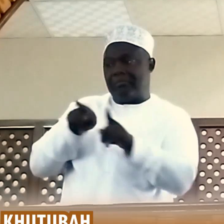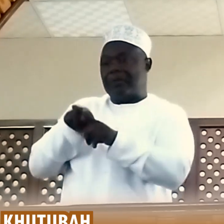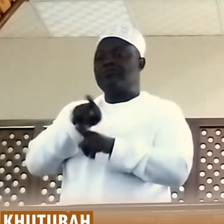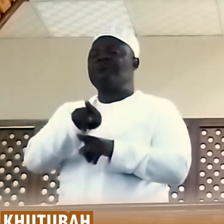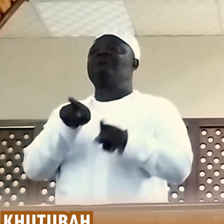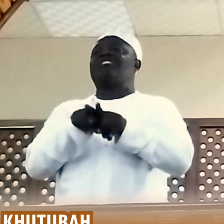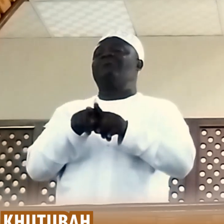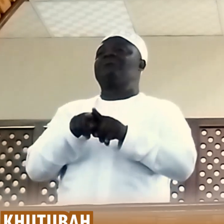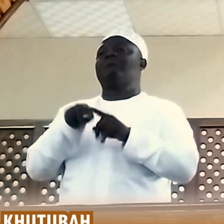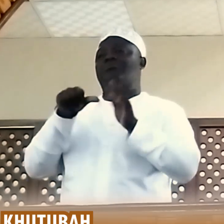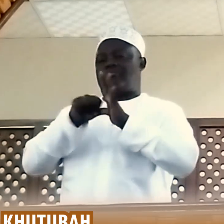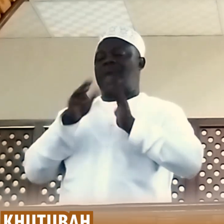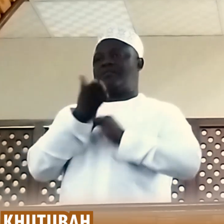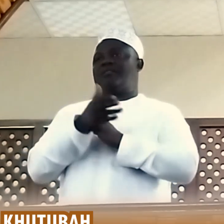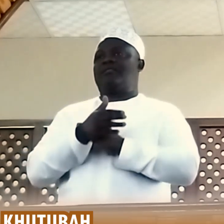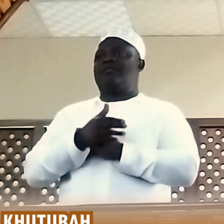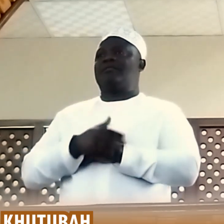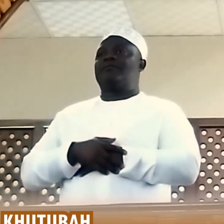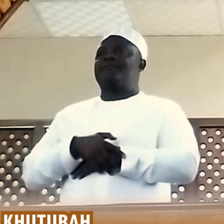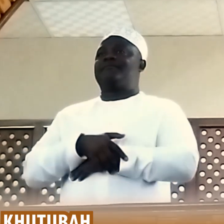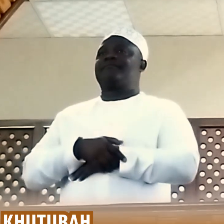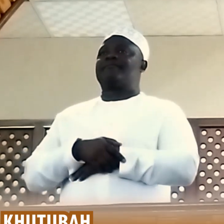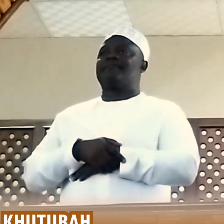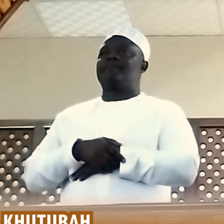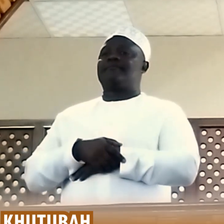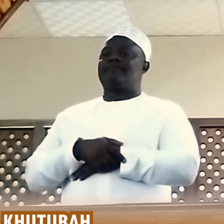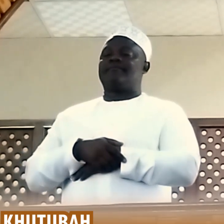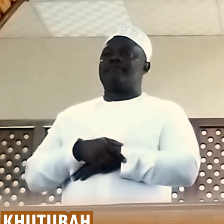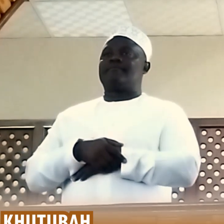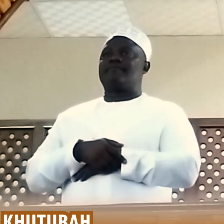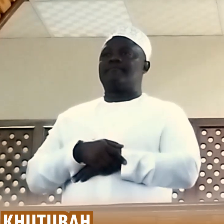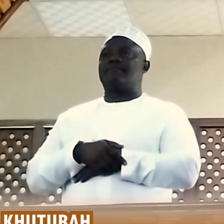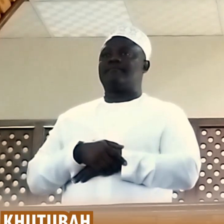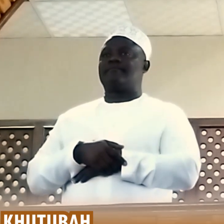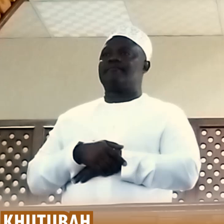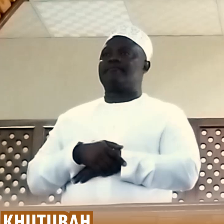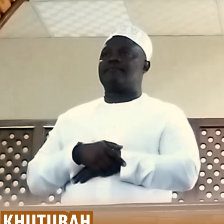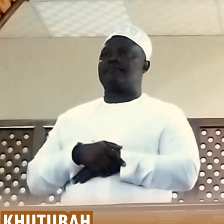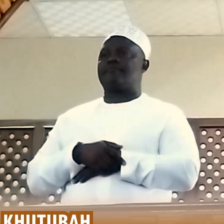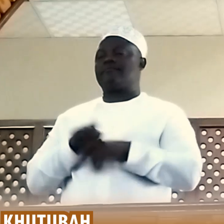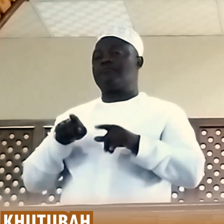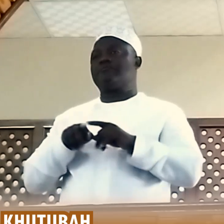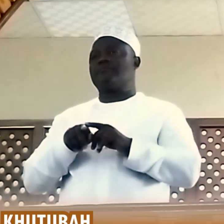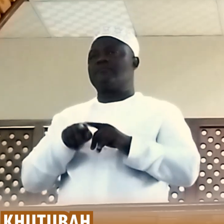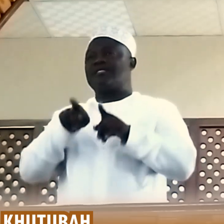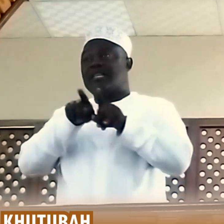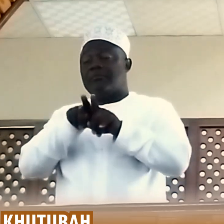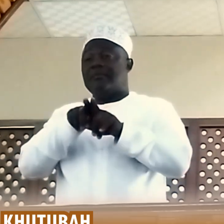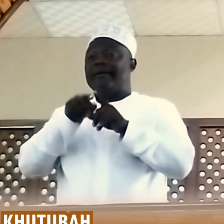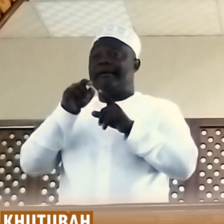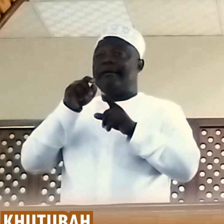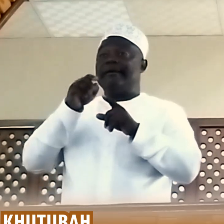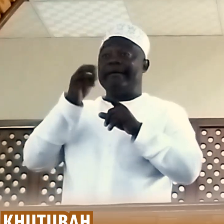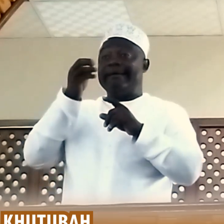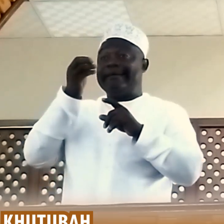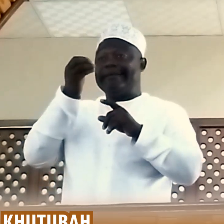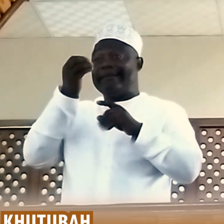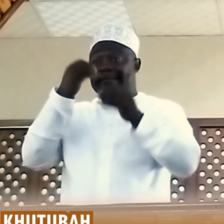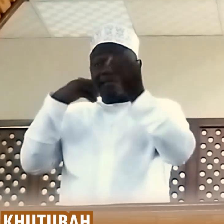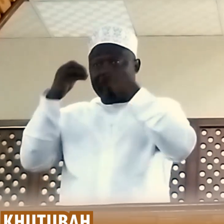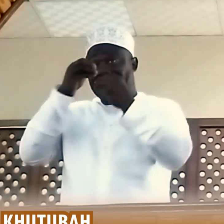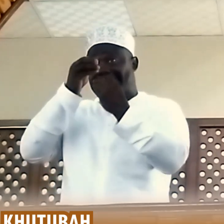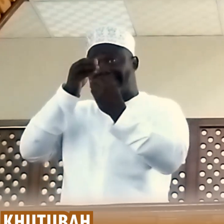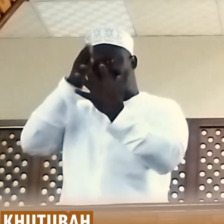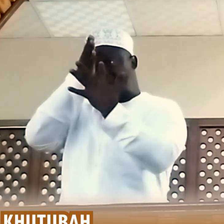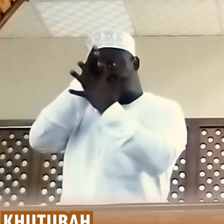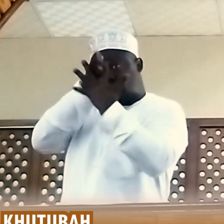ta'lamun. Yagamba Allah nti temulyanga emali iya mwe wakati